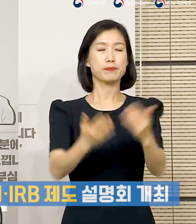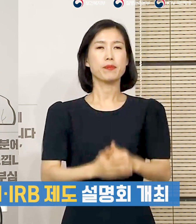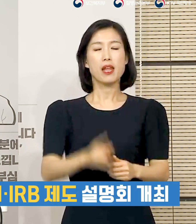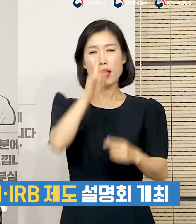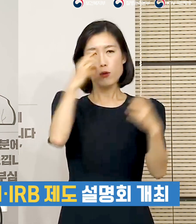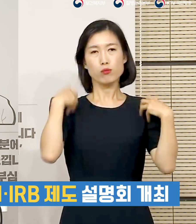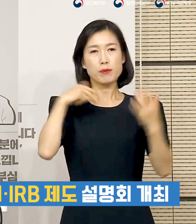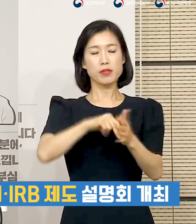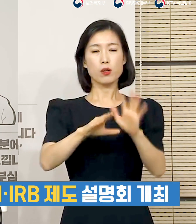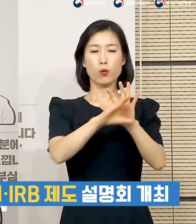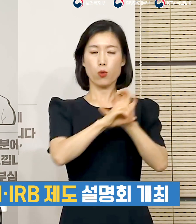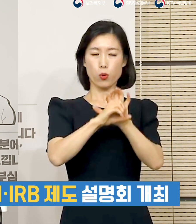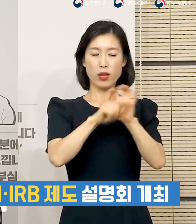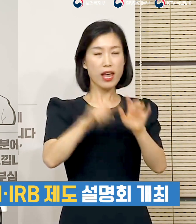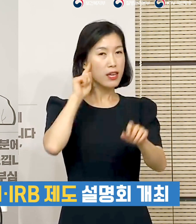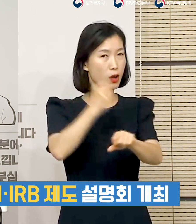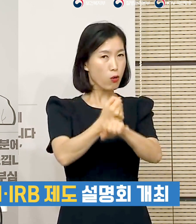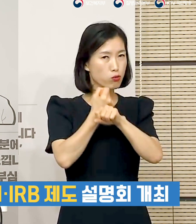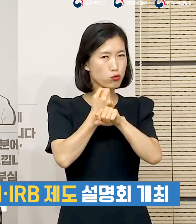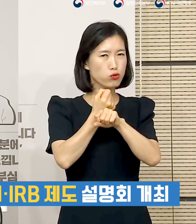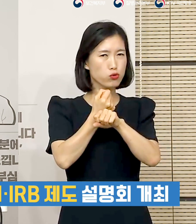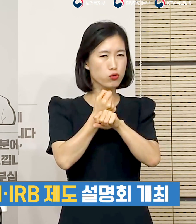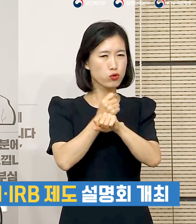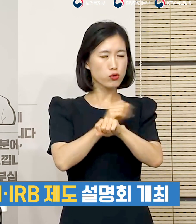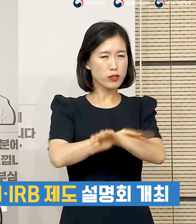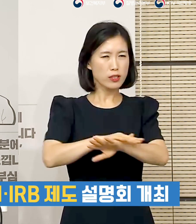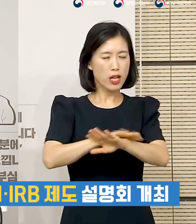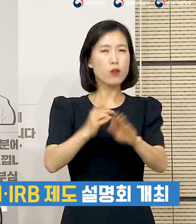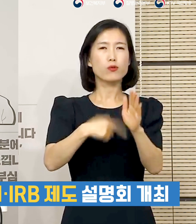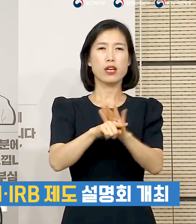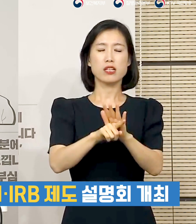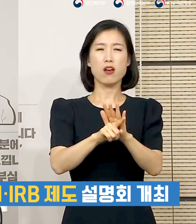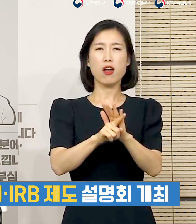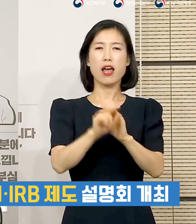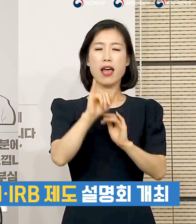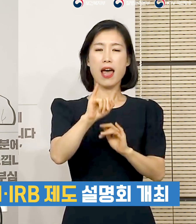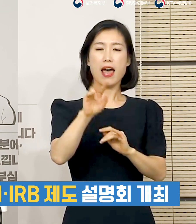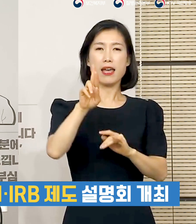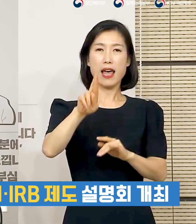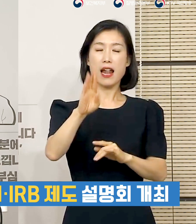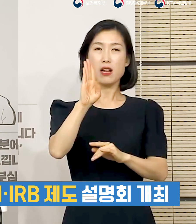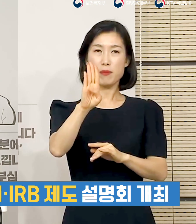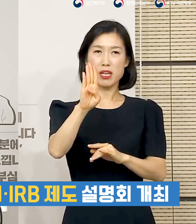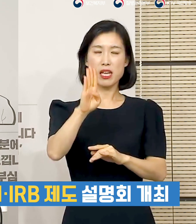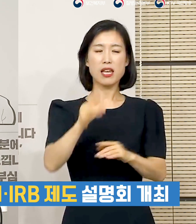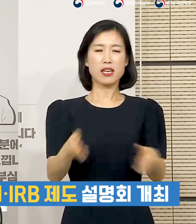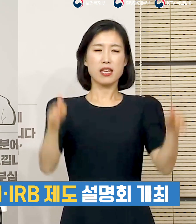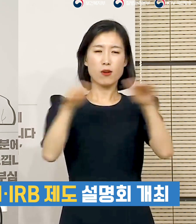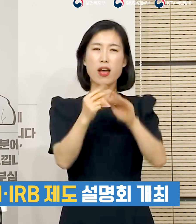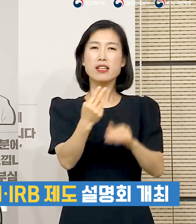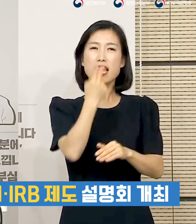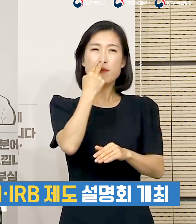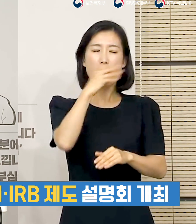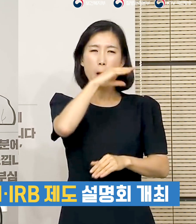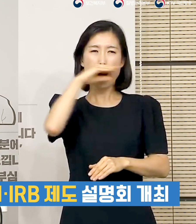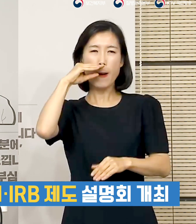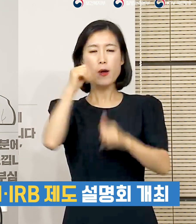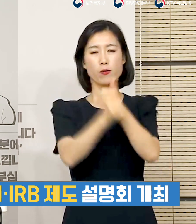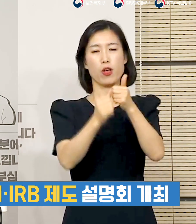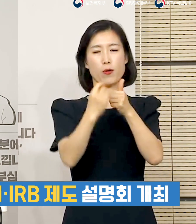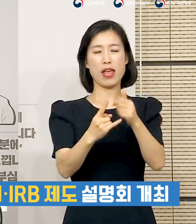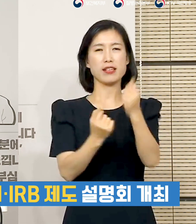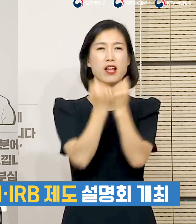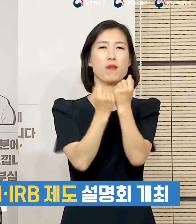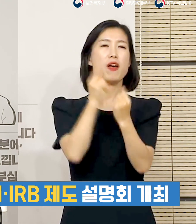정부는 코로나19 연구를 보다 활성화하기 위하여 기관생명윤리위원회 IRB 제도에 대한 설명회를 내일